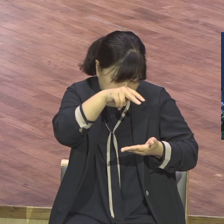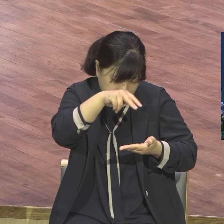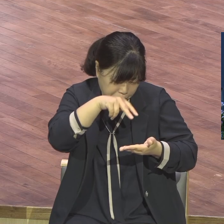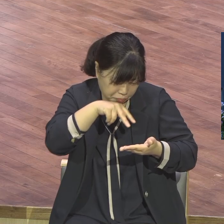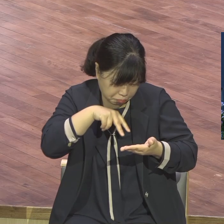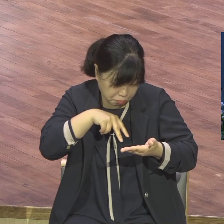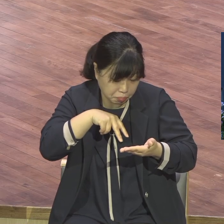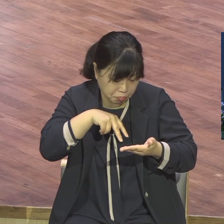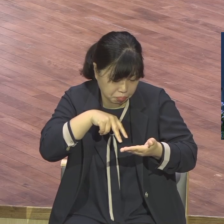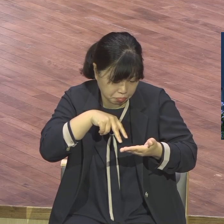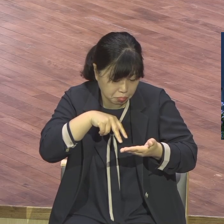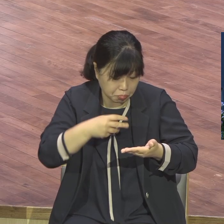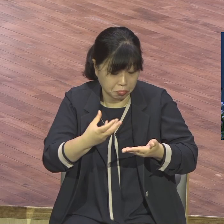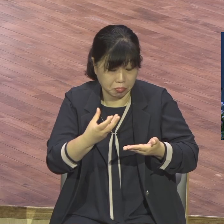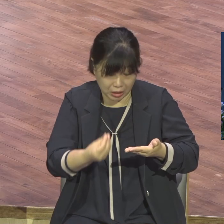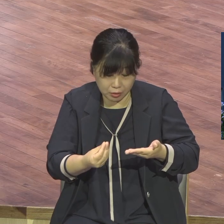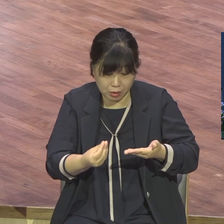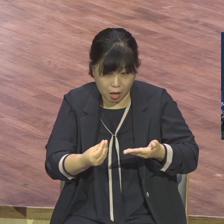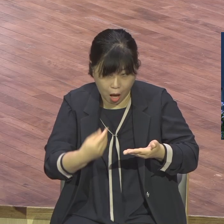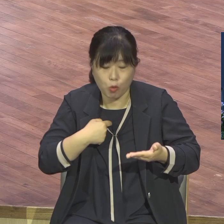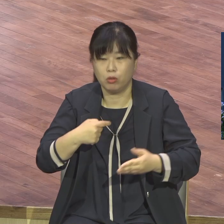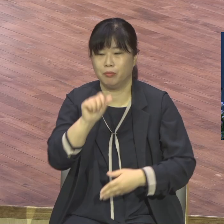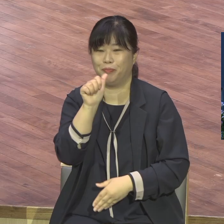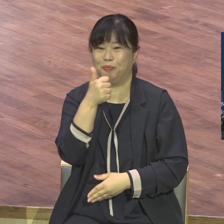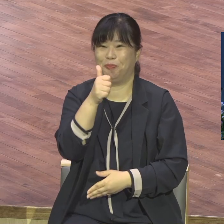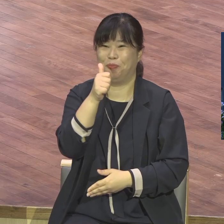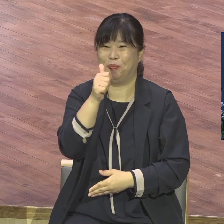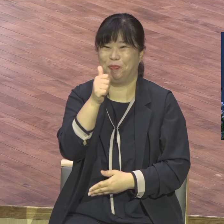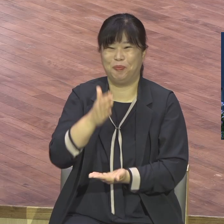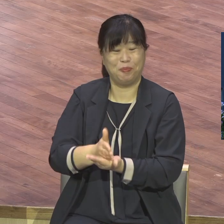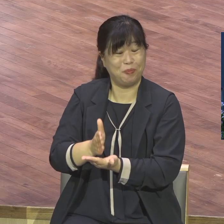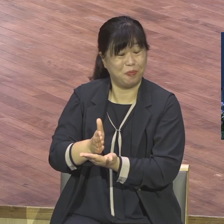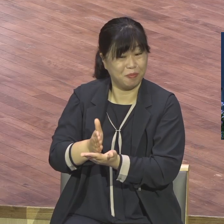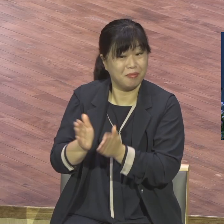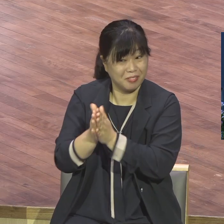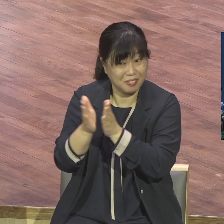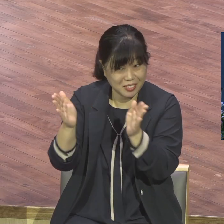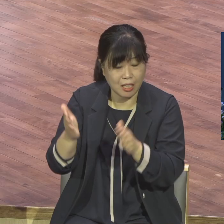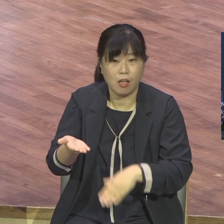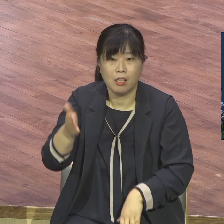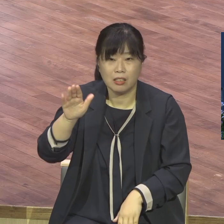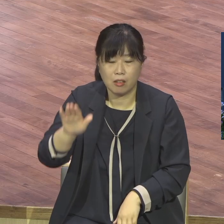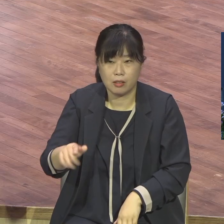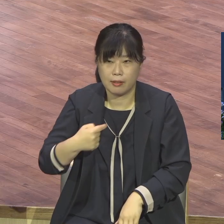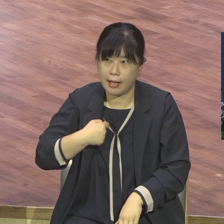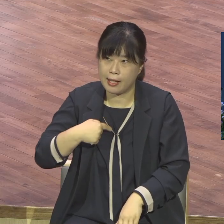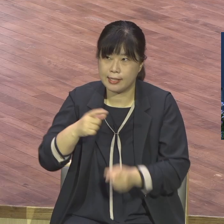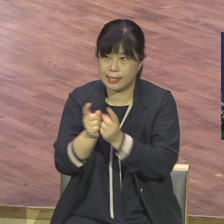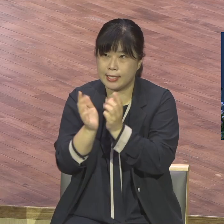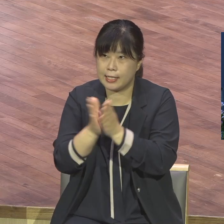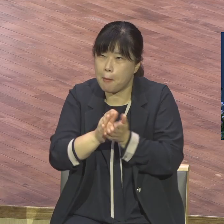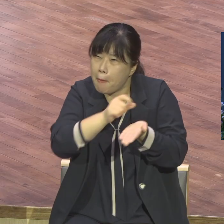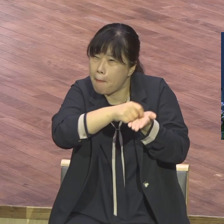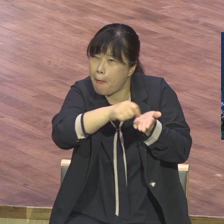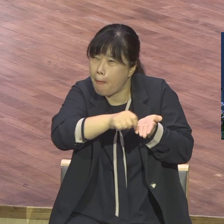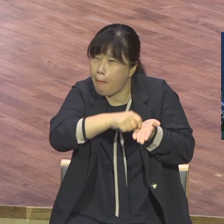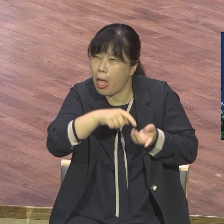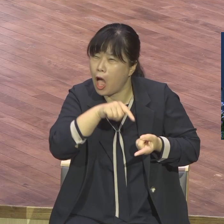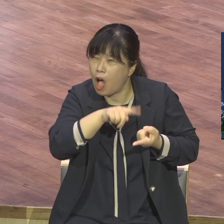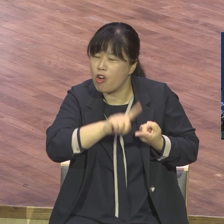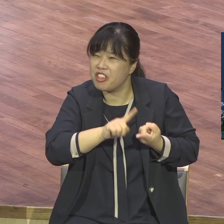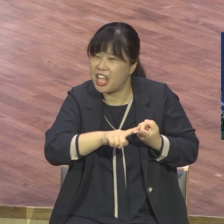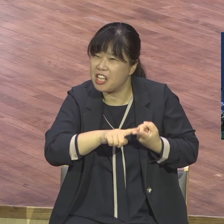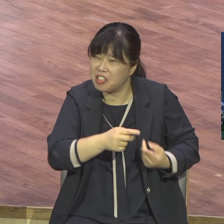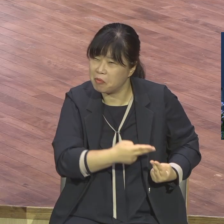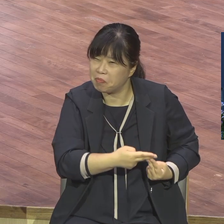이번에 처음으로 만들어가지고 로마서 중요하니까 내가 막 날렸었지만 알아들을 사람 알아듣고 못 알아듣고 못 알아듣고